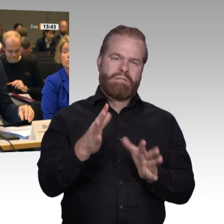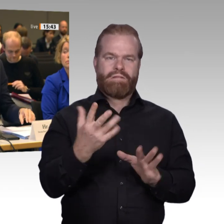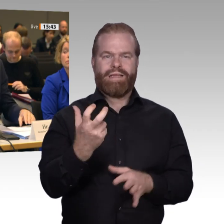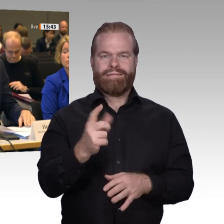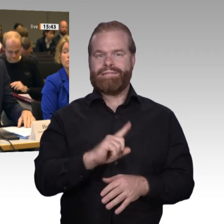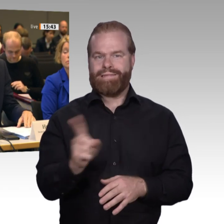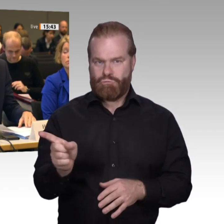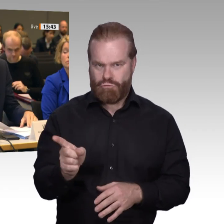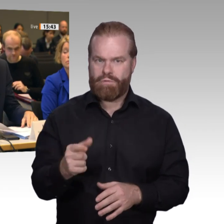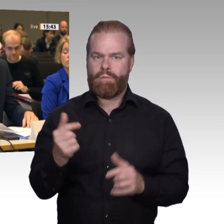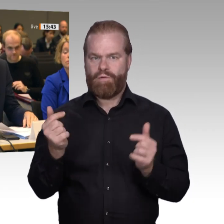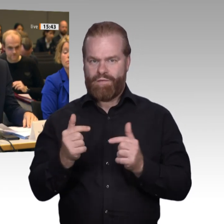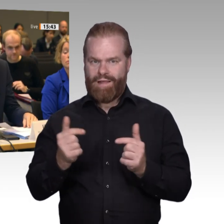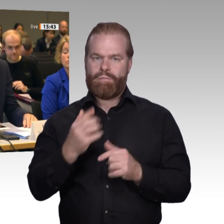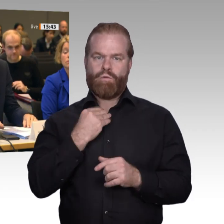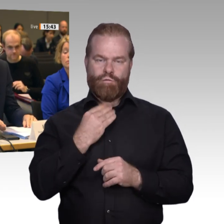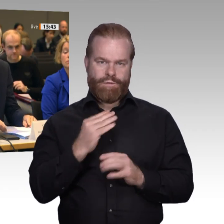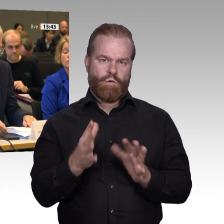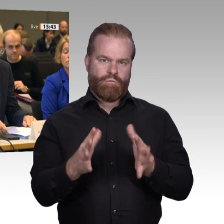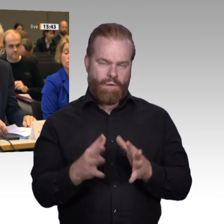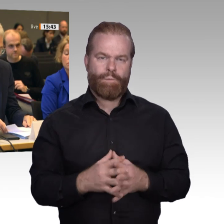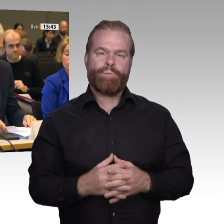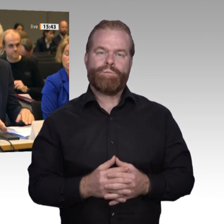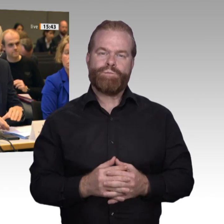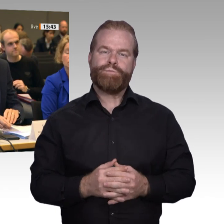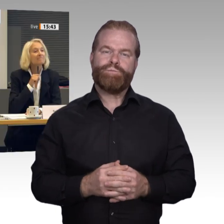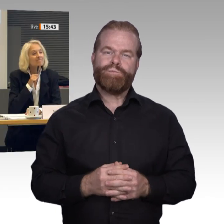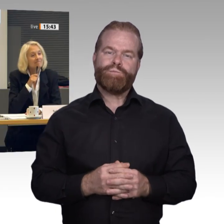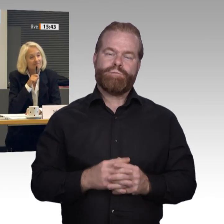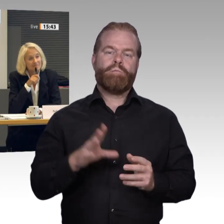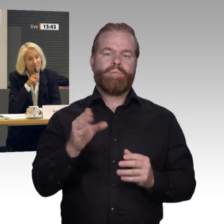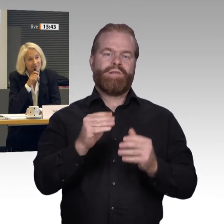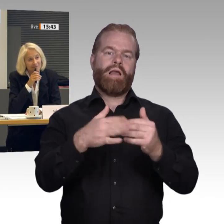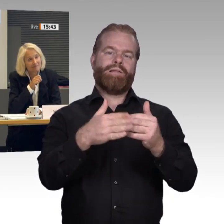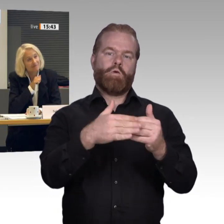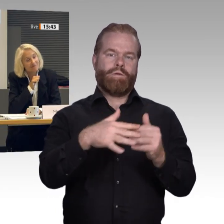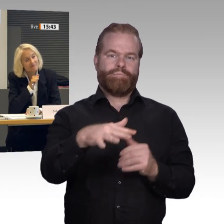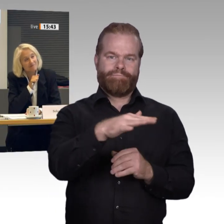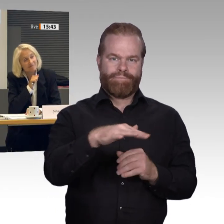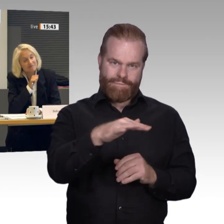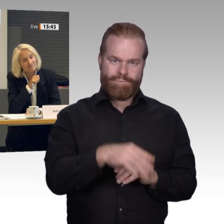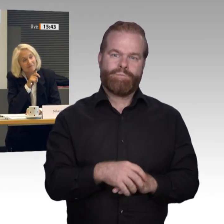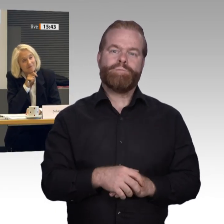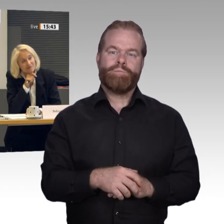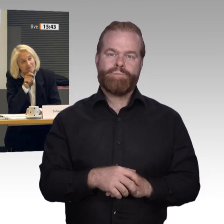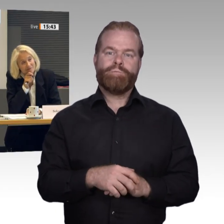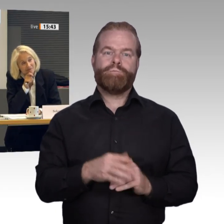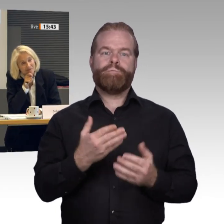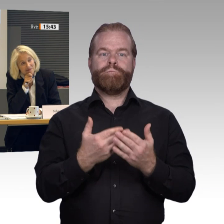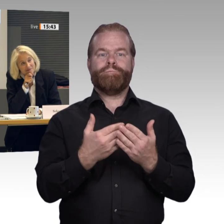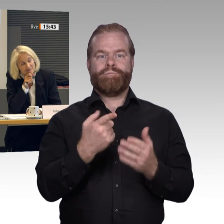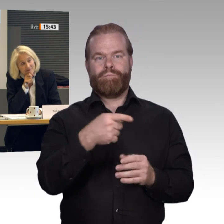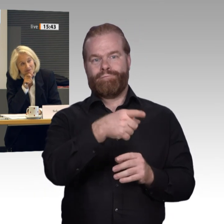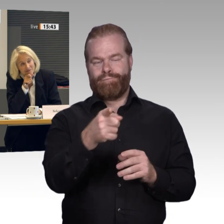Angehörigen, die finanziell entlastet werden würden. Dankeschön, Herr Krampe. Und dann der Kollege Kapschak. Vielen Dank.